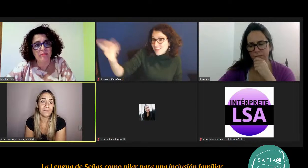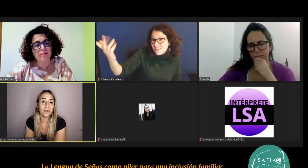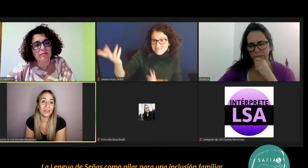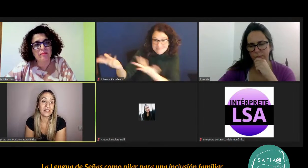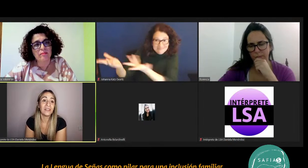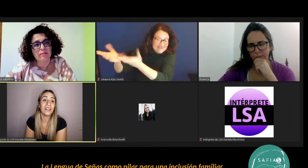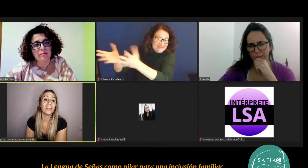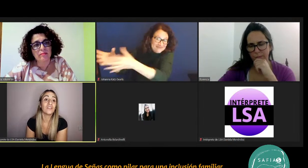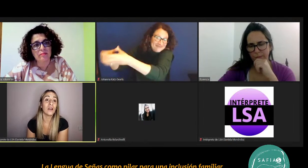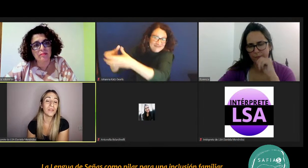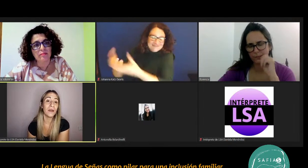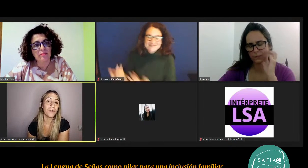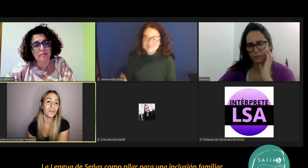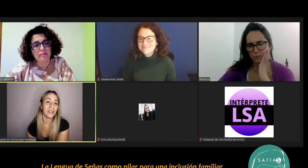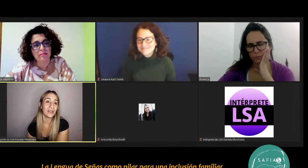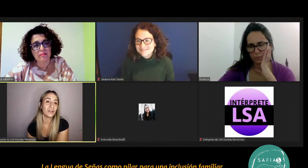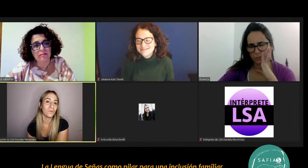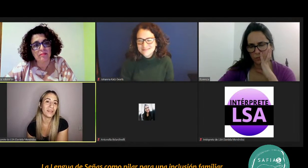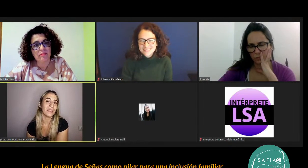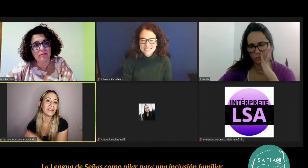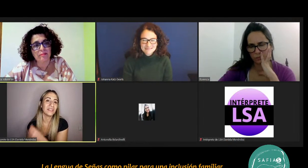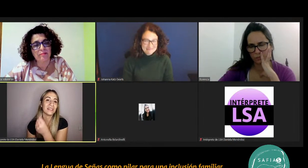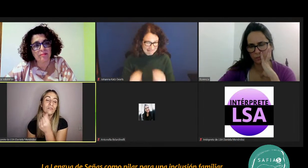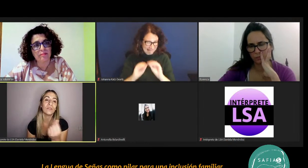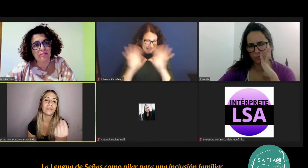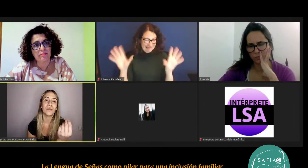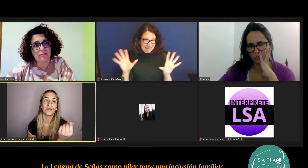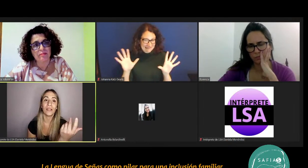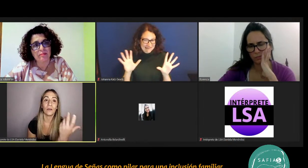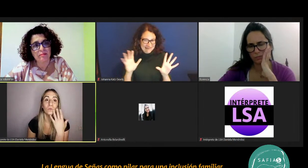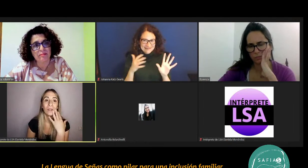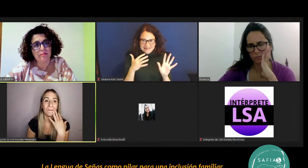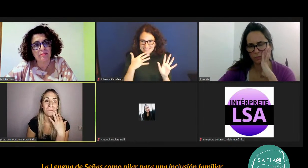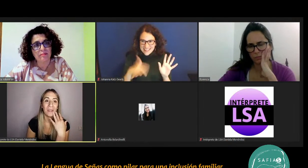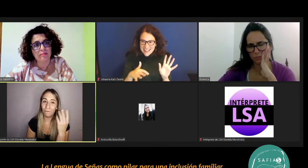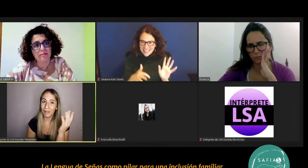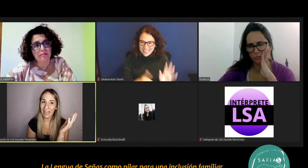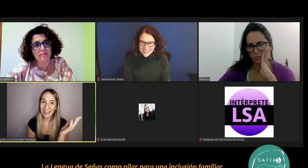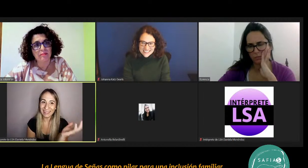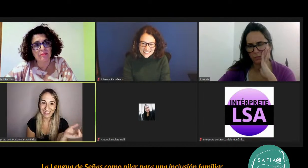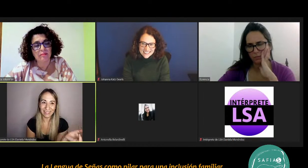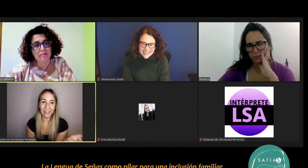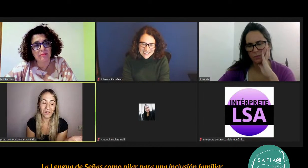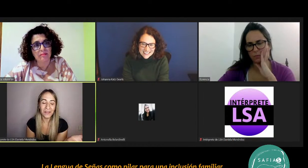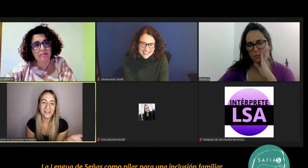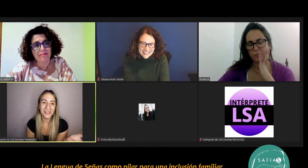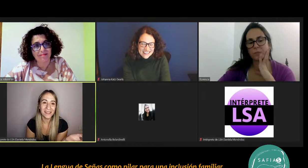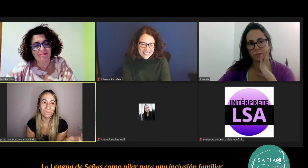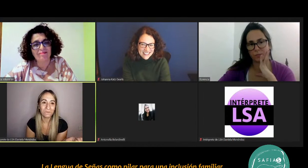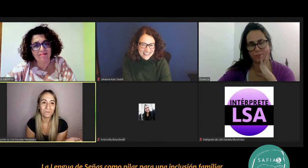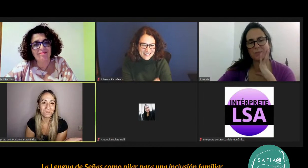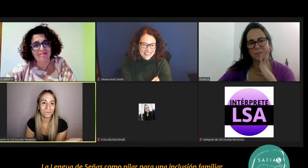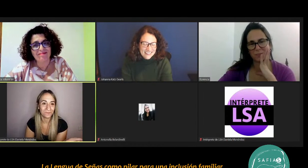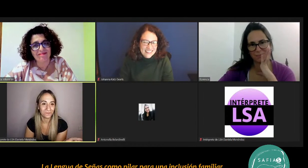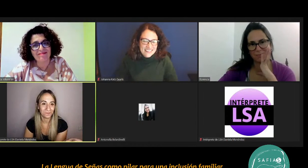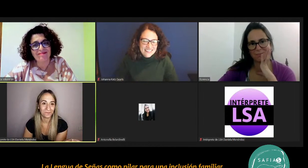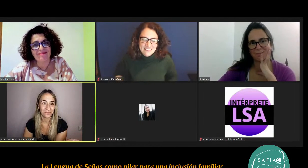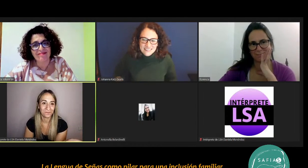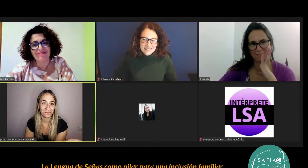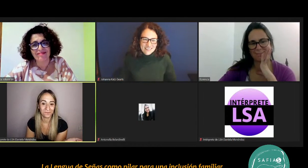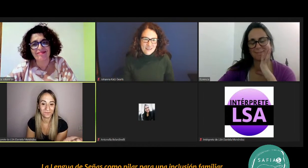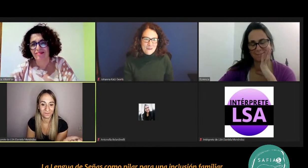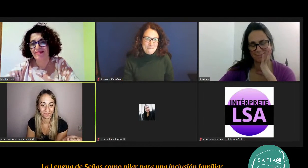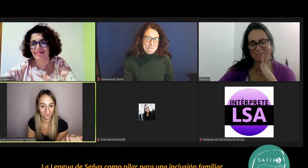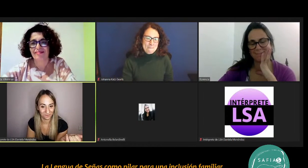Y hay personas que no están dentro de la comunidad, pero comparten quizás algunos aspectos de la cultura. ¿Fui clara? ¿Se entendió lo que dije?